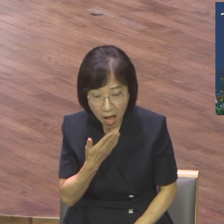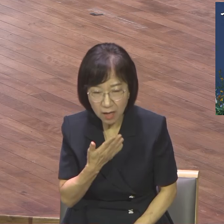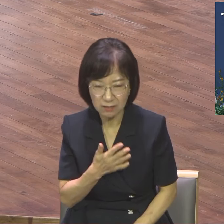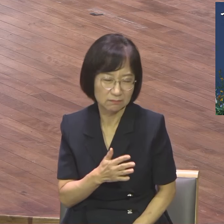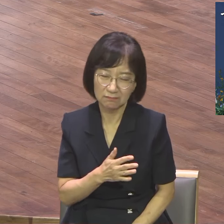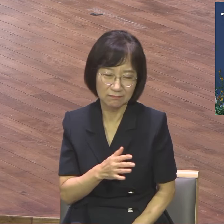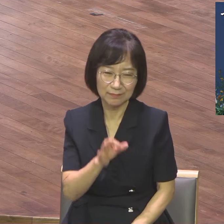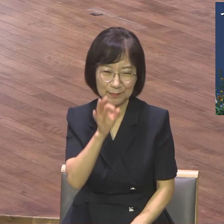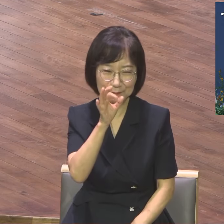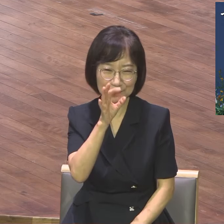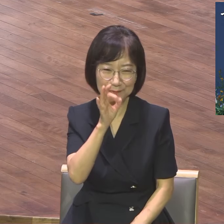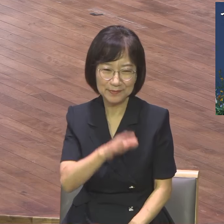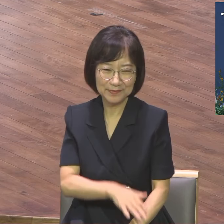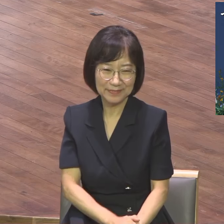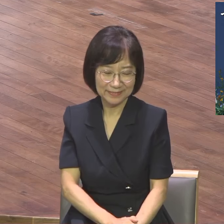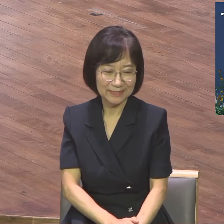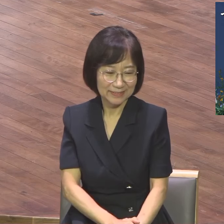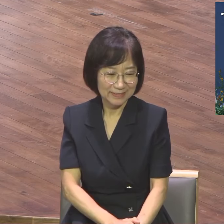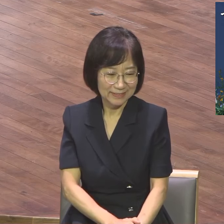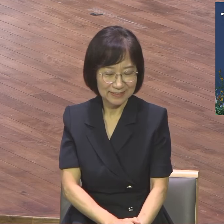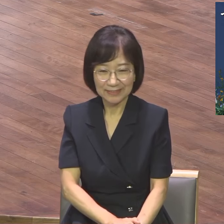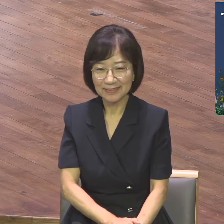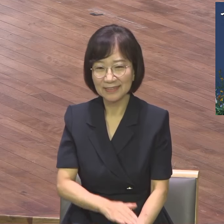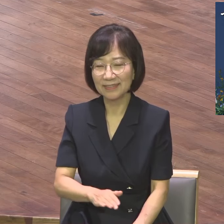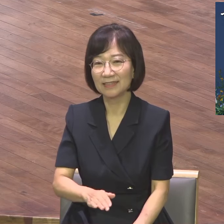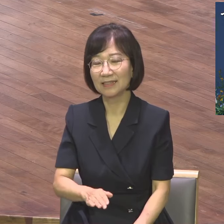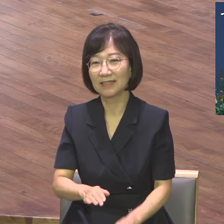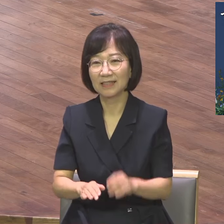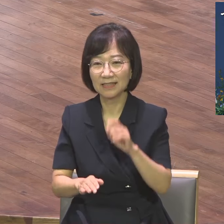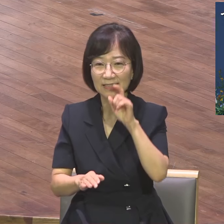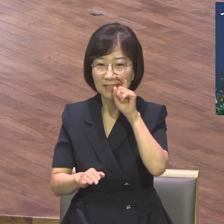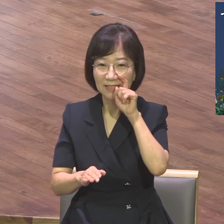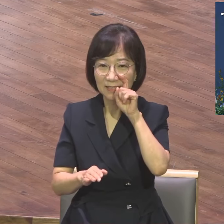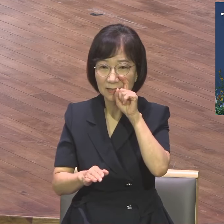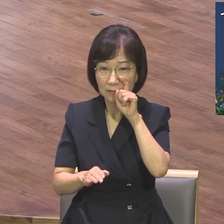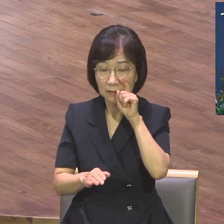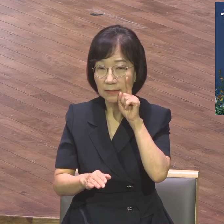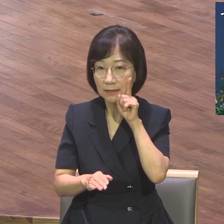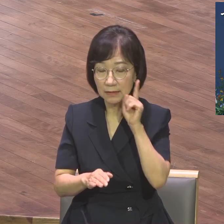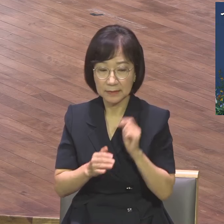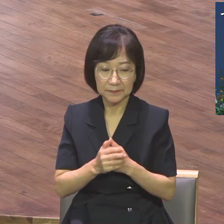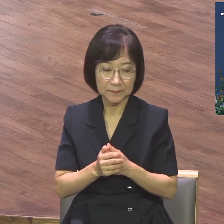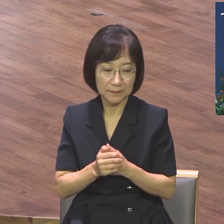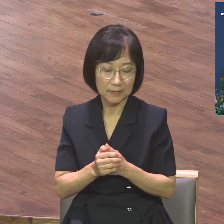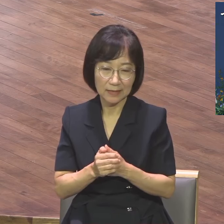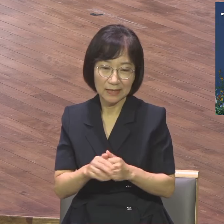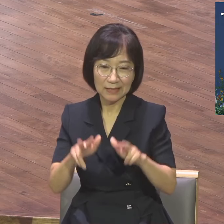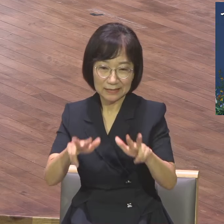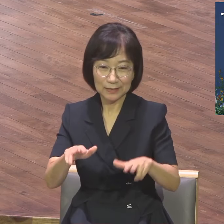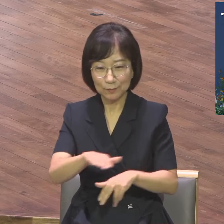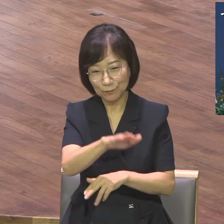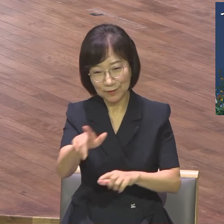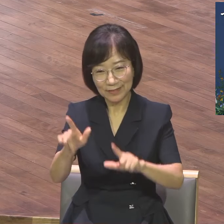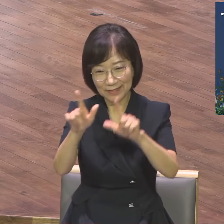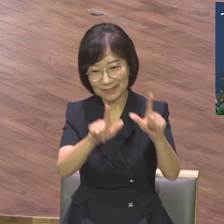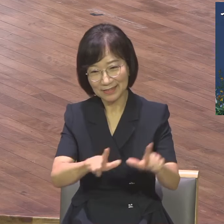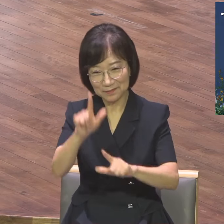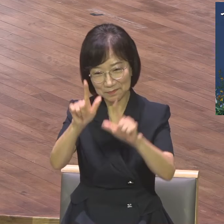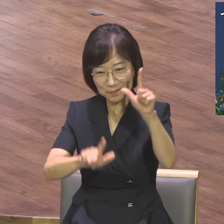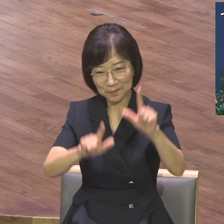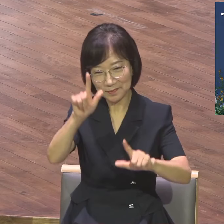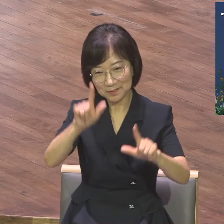수가 없는 일이. 지금 또 우리는 예수님의 마음을 아프게 하는 삶을 살고